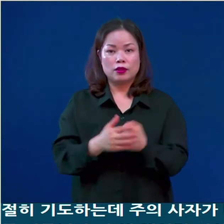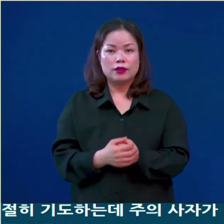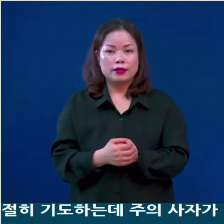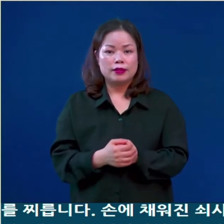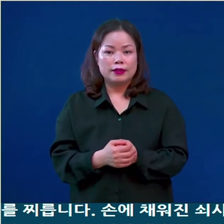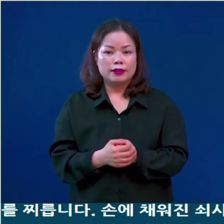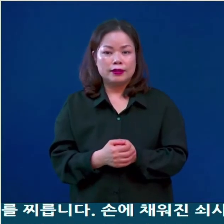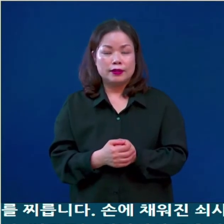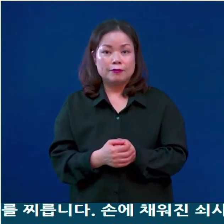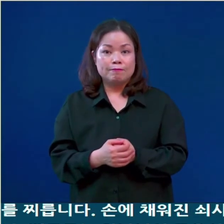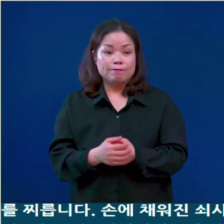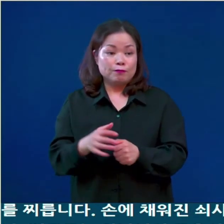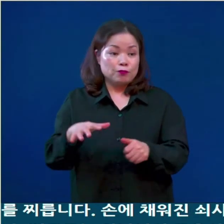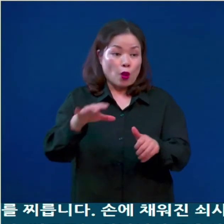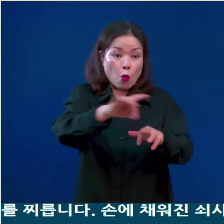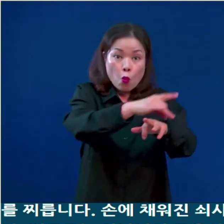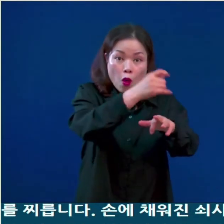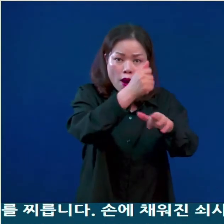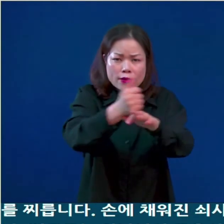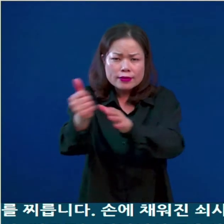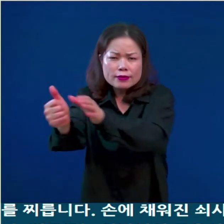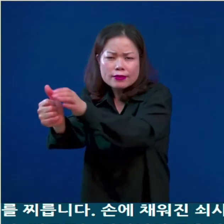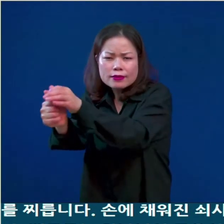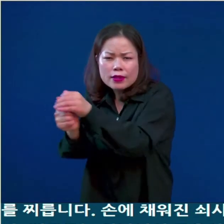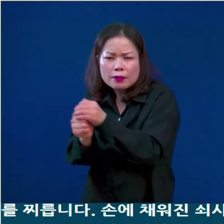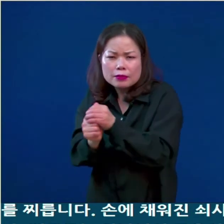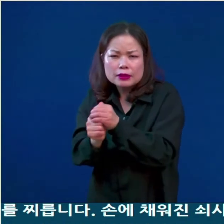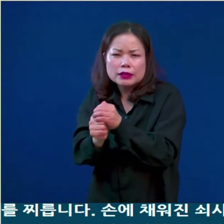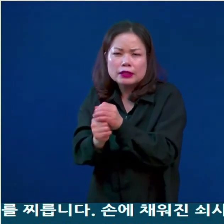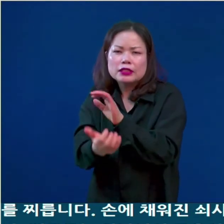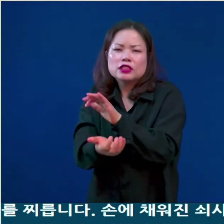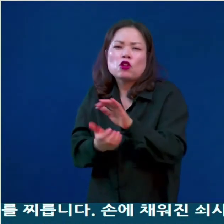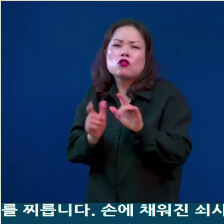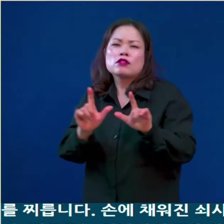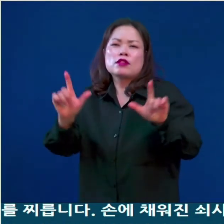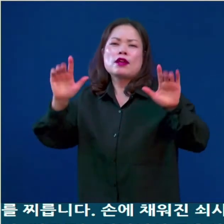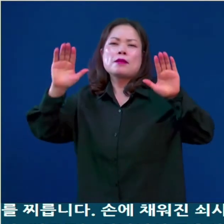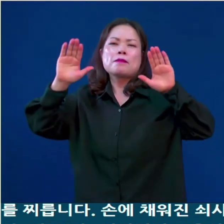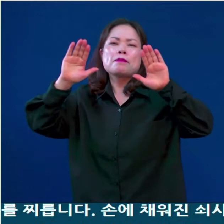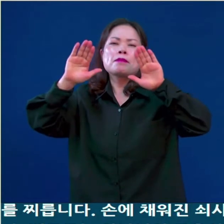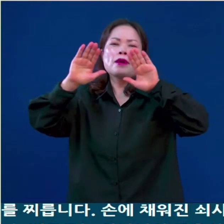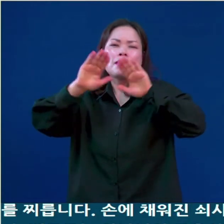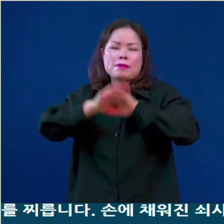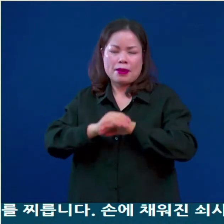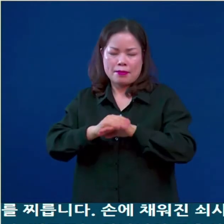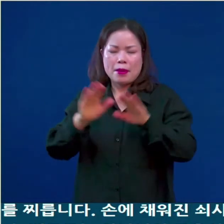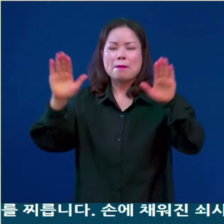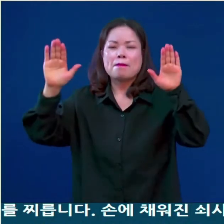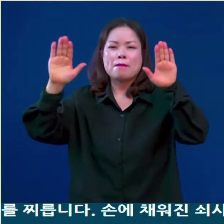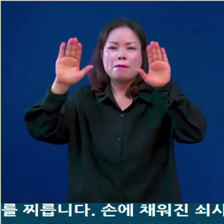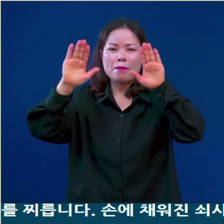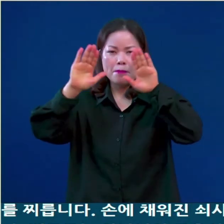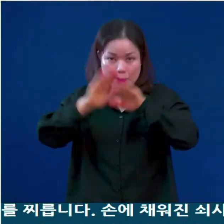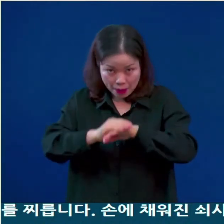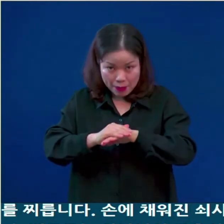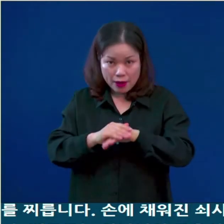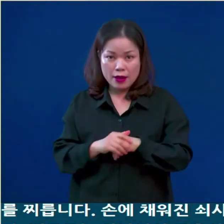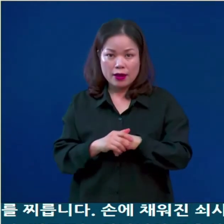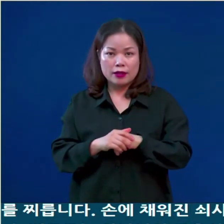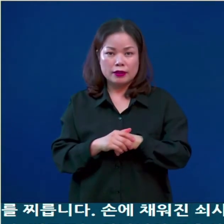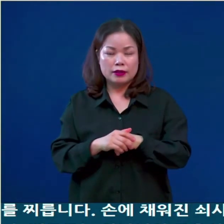헤롯이 잡아내려고 하는 그 전날 밤에, 언제입니까? 밤입니다.